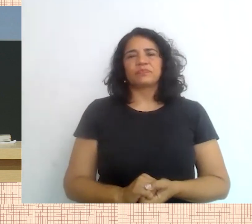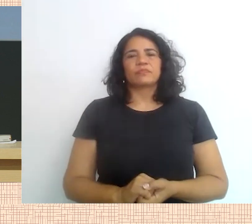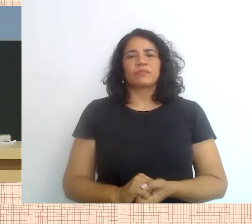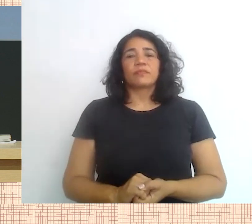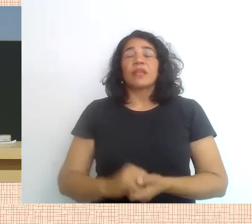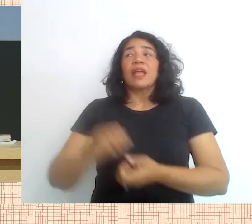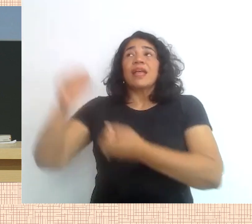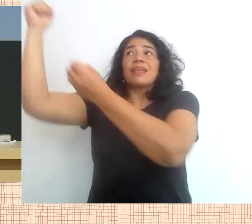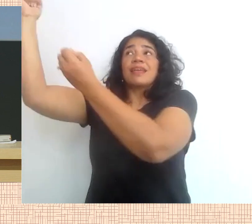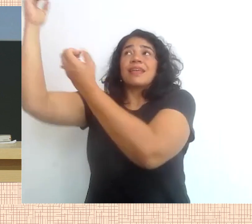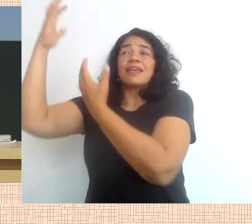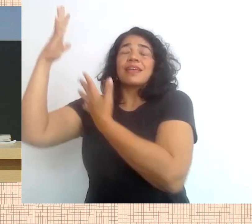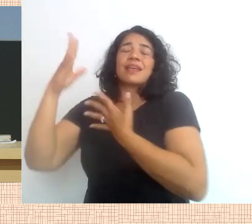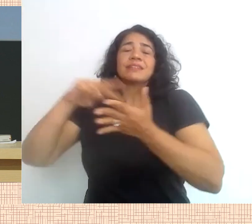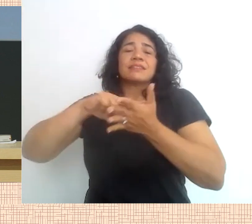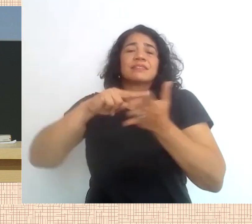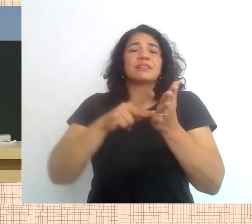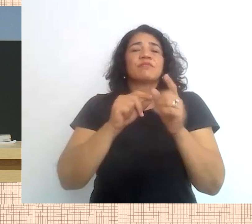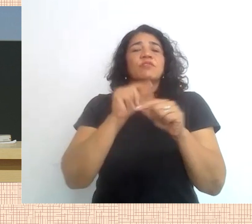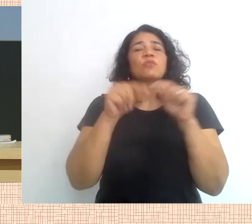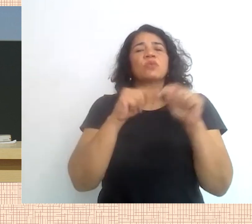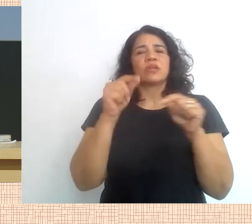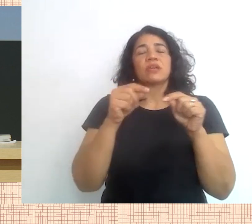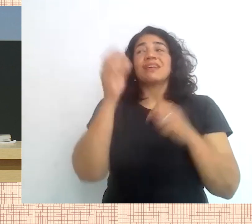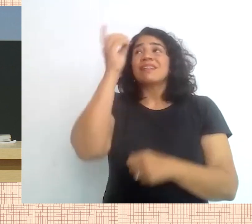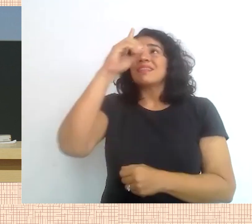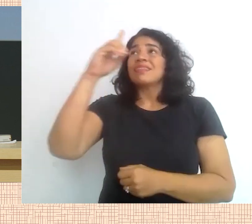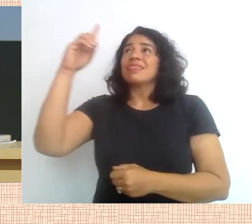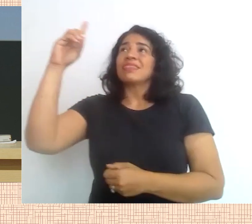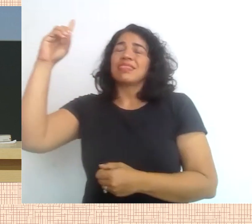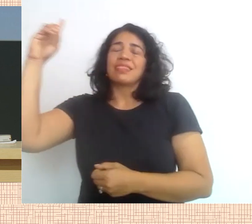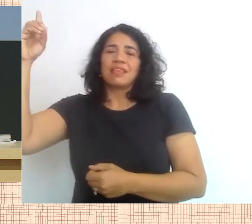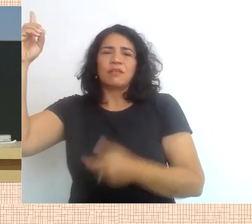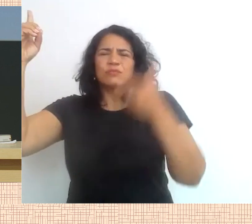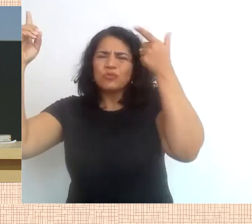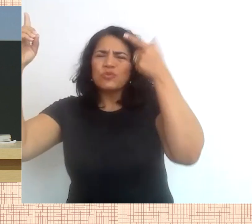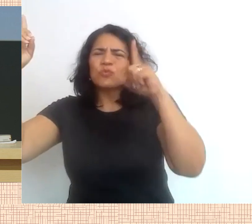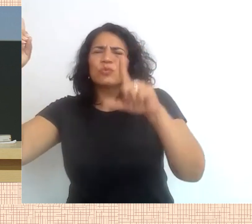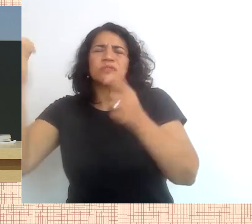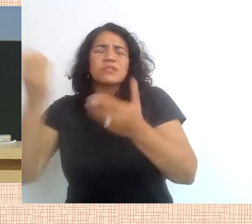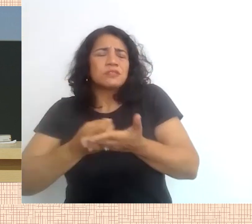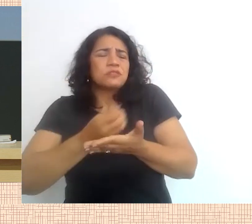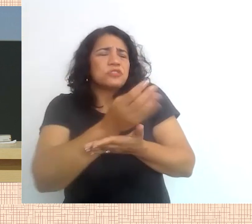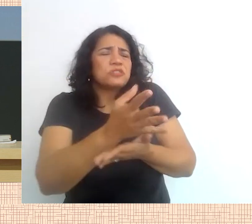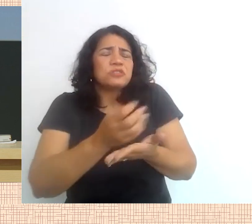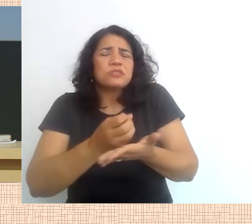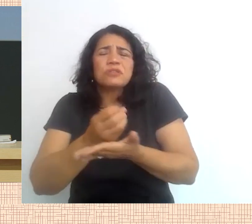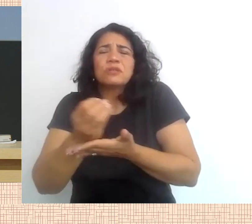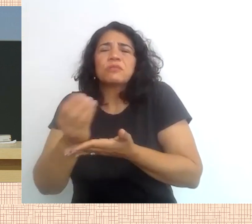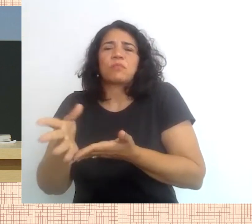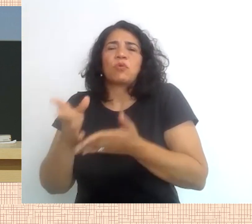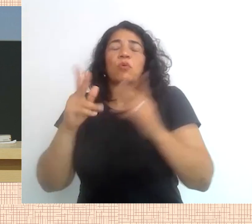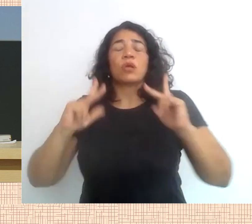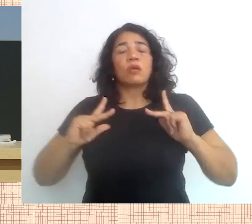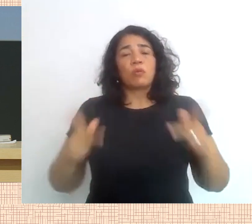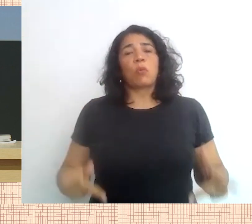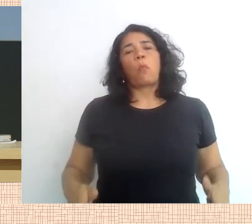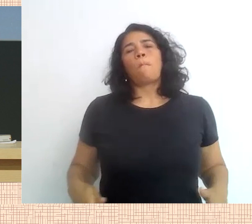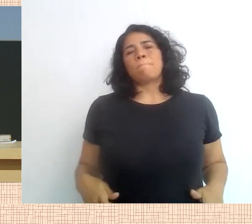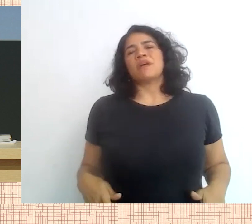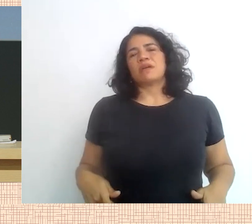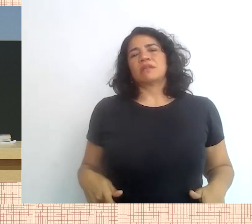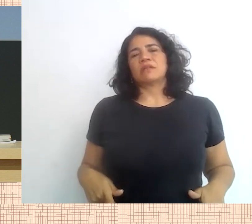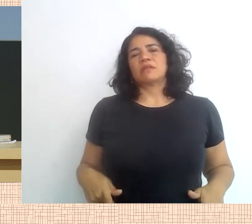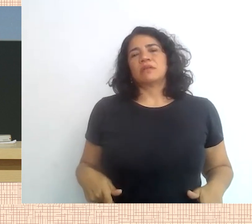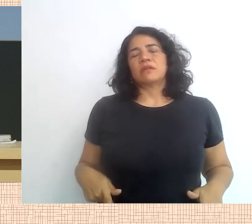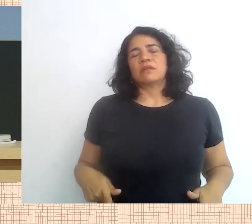E graça é Deus se tornar acessível ao homem novamente por meio do Espírito como rio, fluindo em